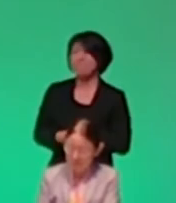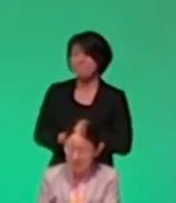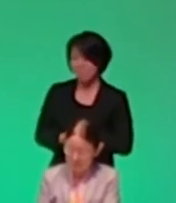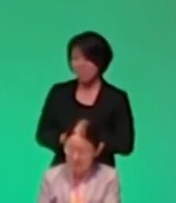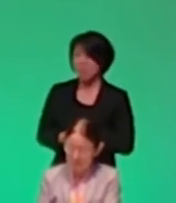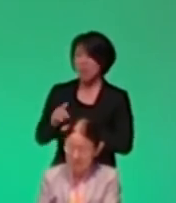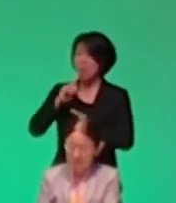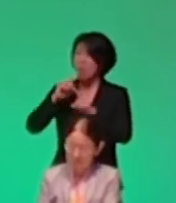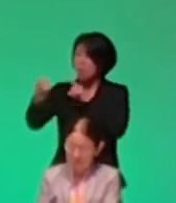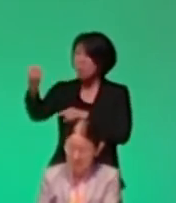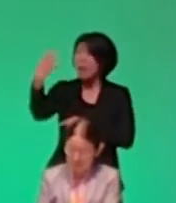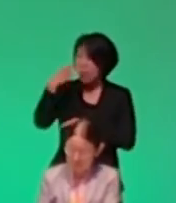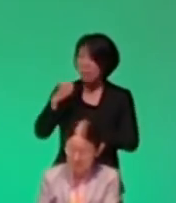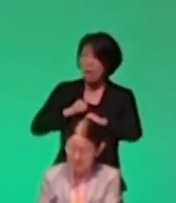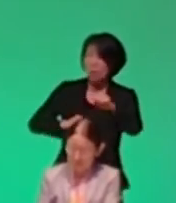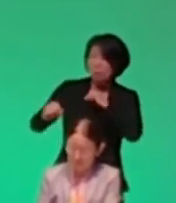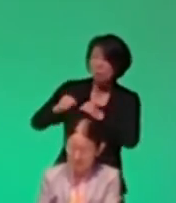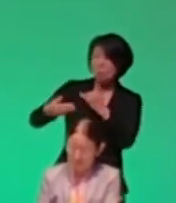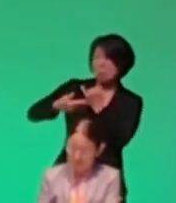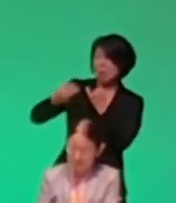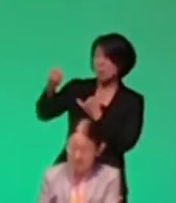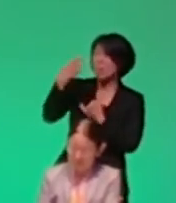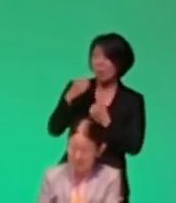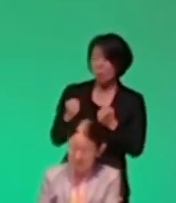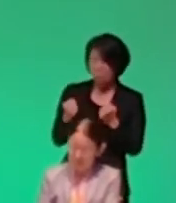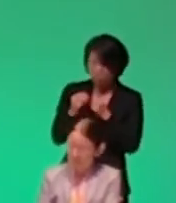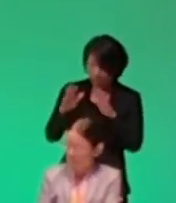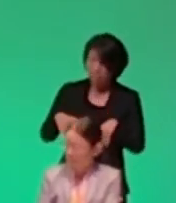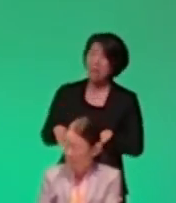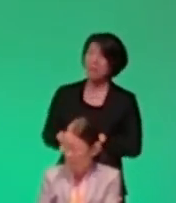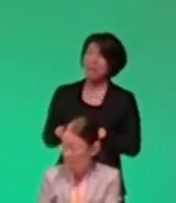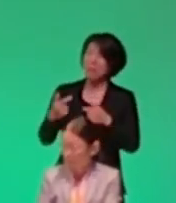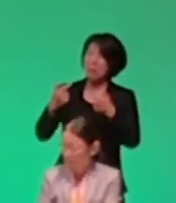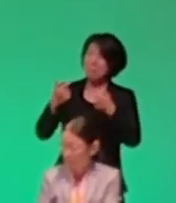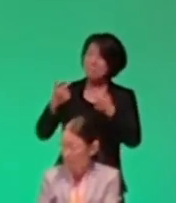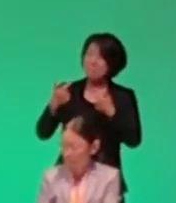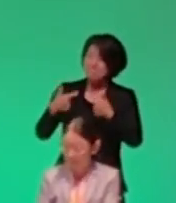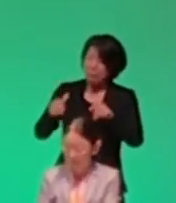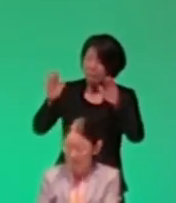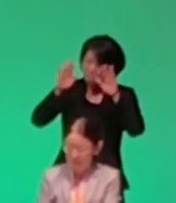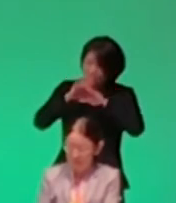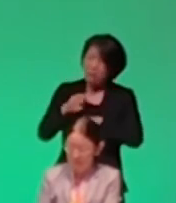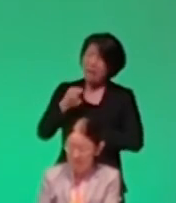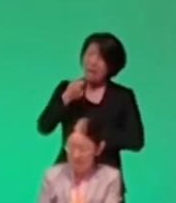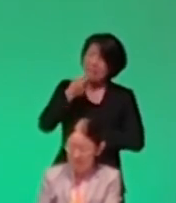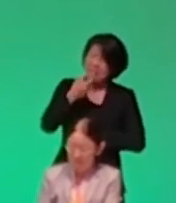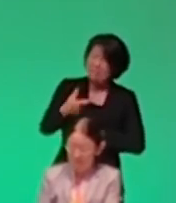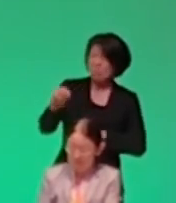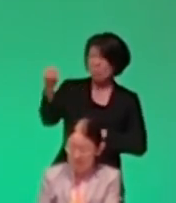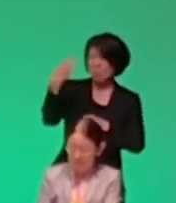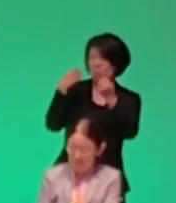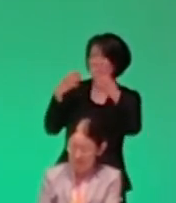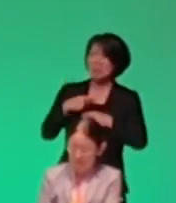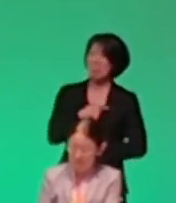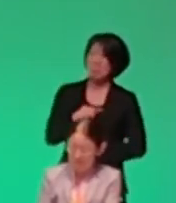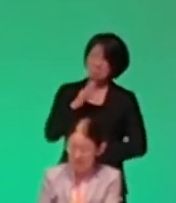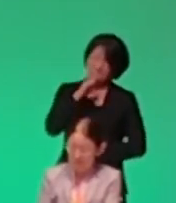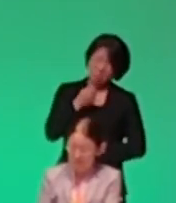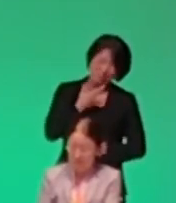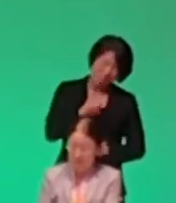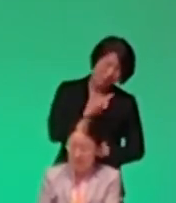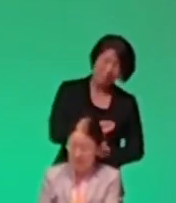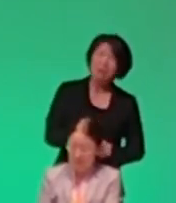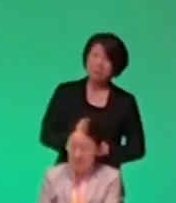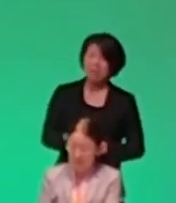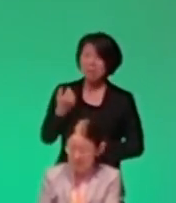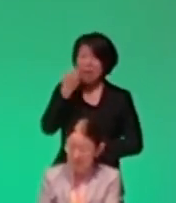言葉であったり、そういう行動が。だから毎晩嫌な思いをしてきて、嫌なことを言われ嫌な思いをしてきても、誰一